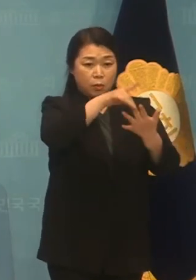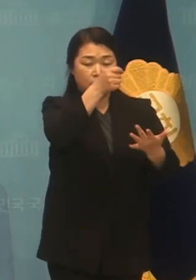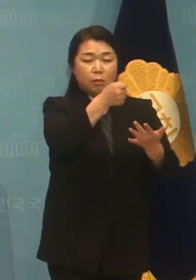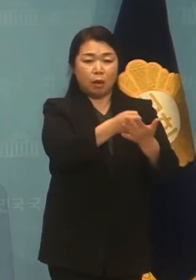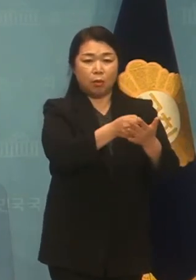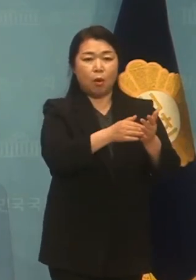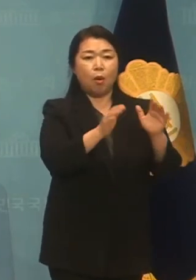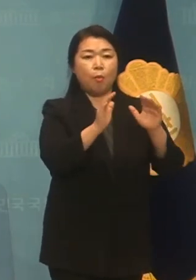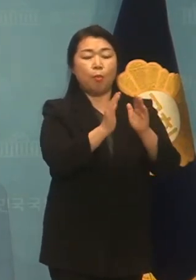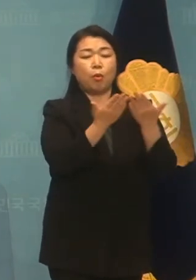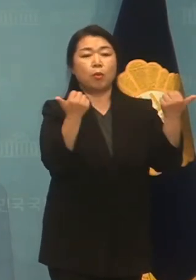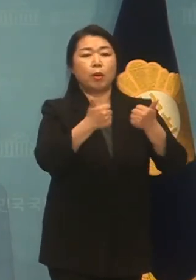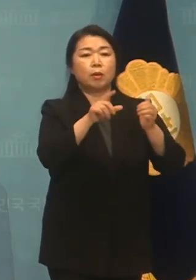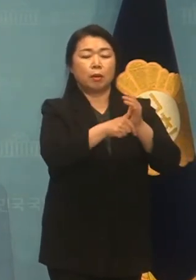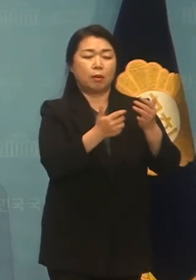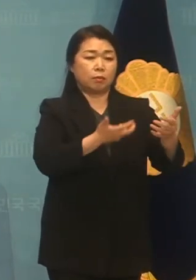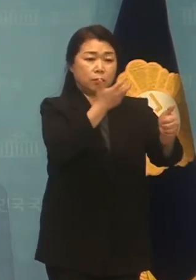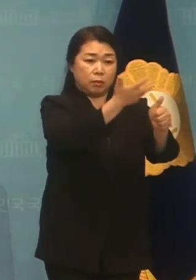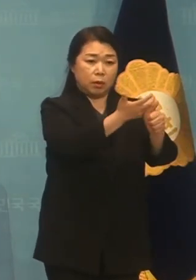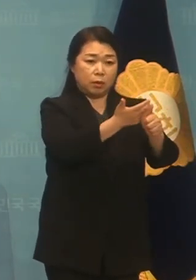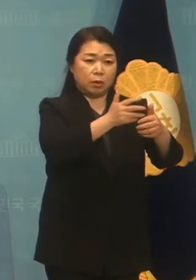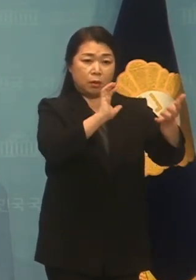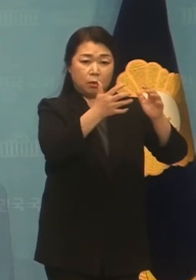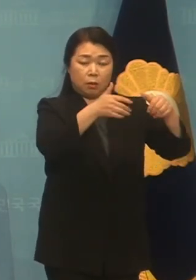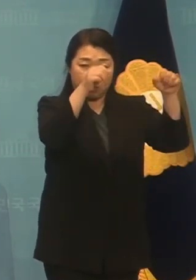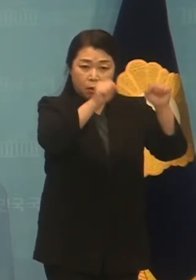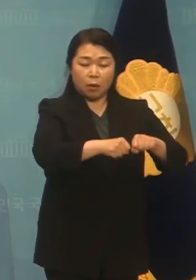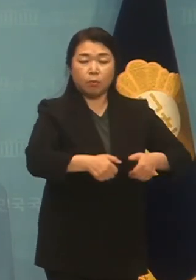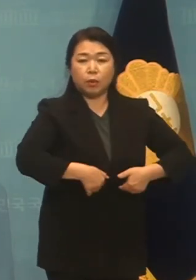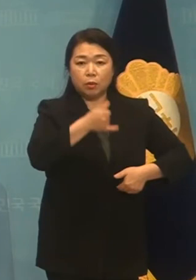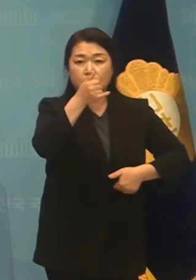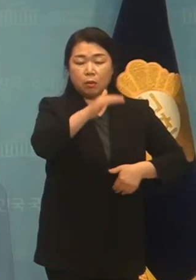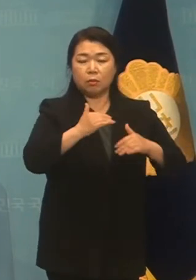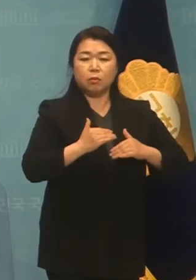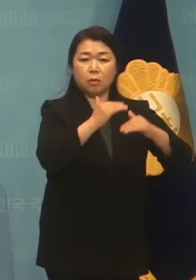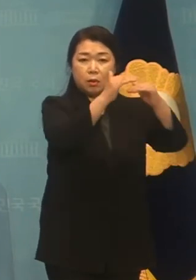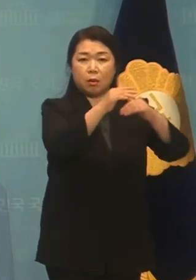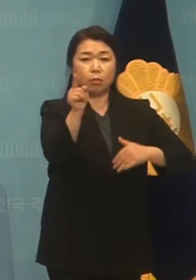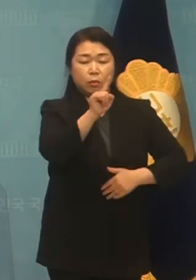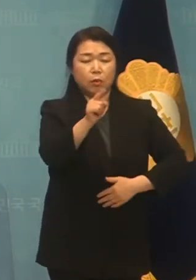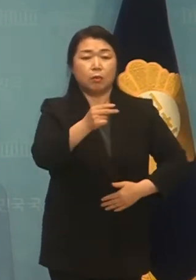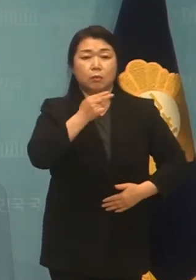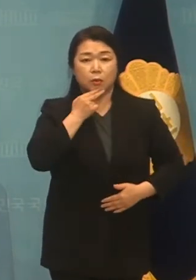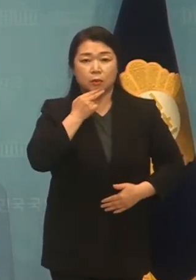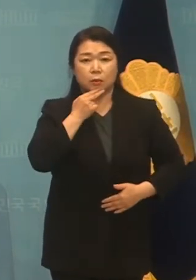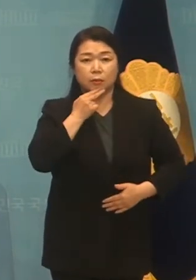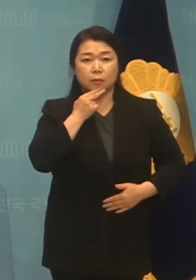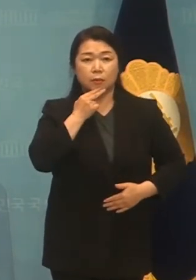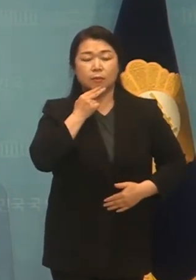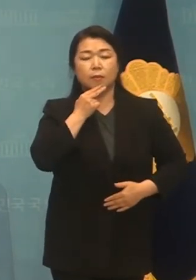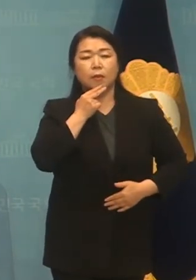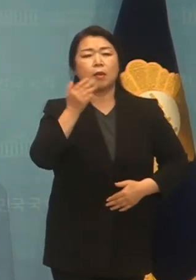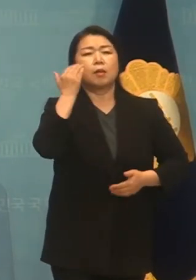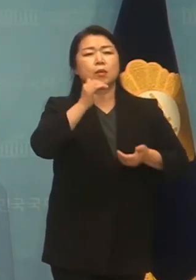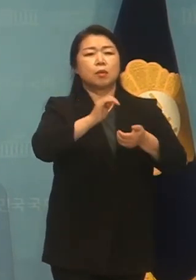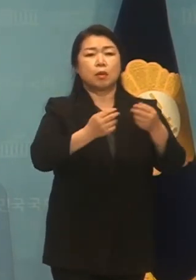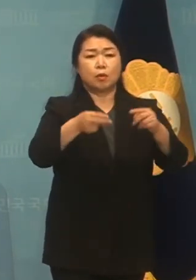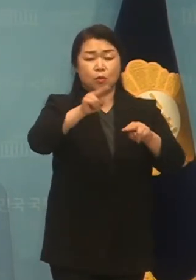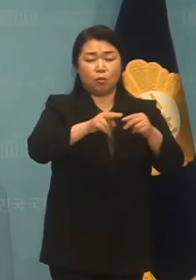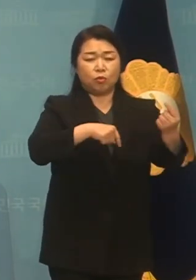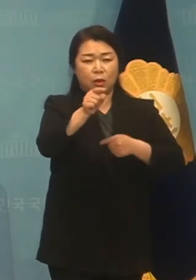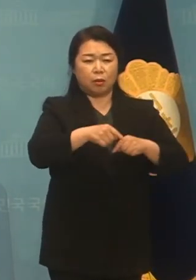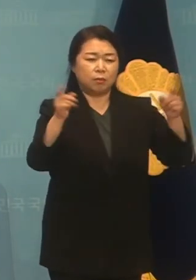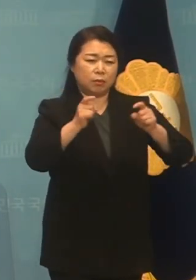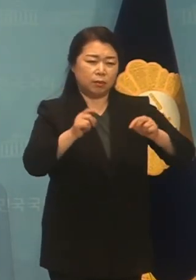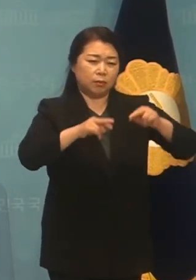되고 본회의에서 인준이 되어야 되겠죠. 그런데 이러한 절차조차도 하지 않는 것은 청문회를